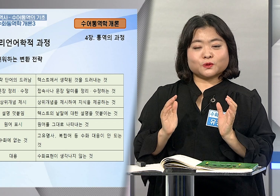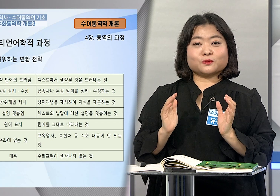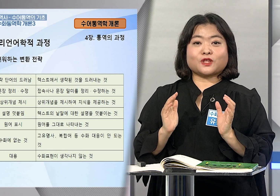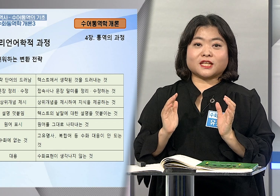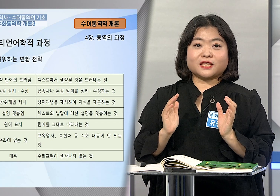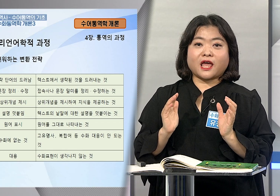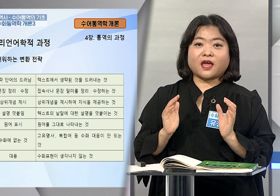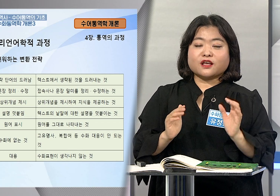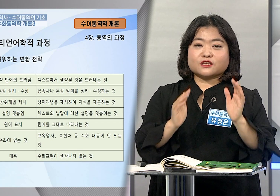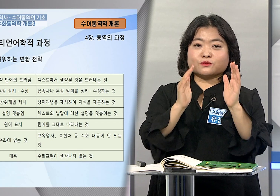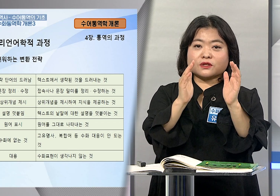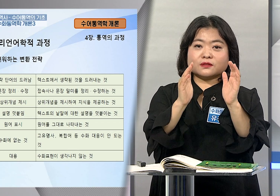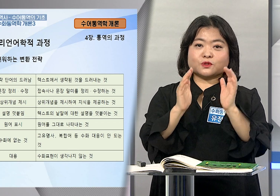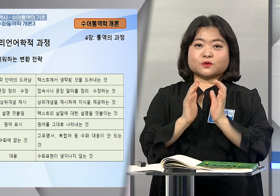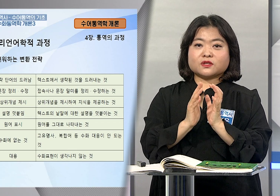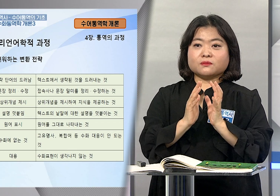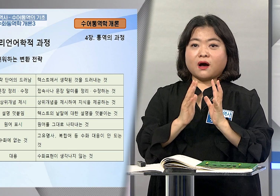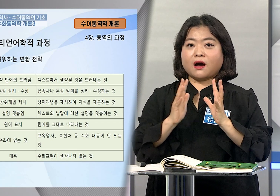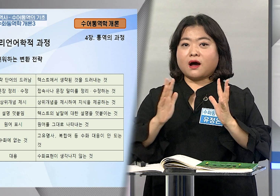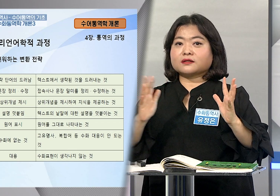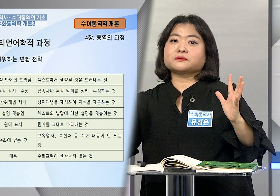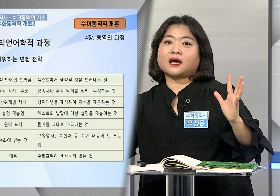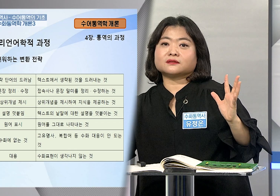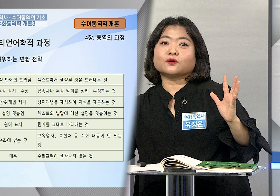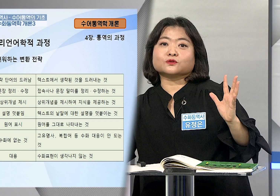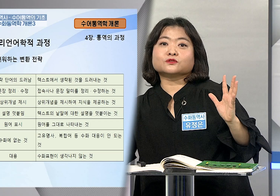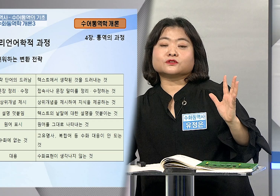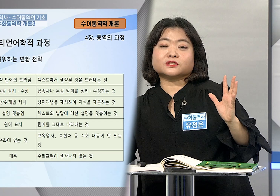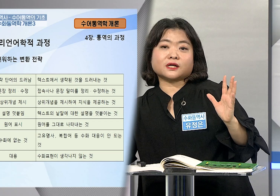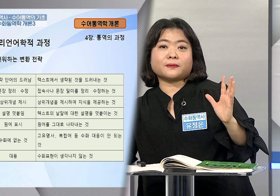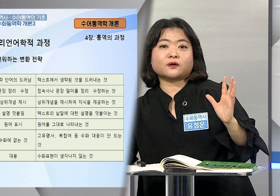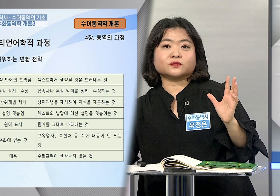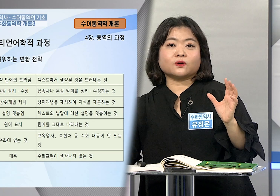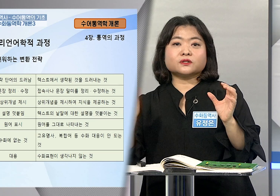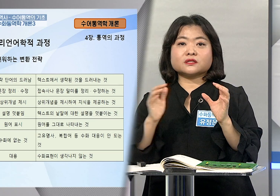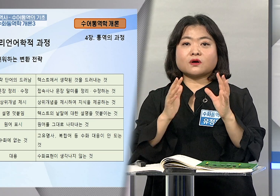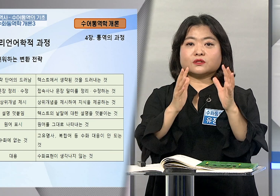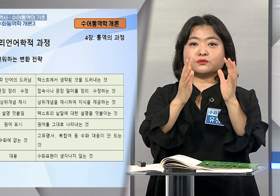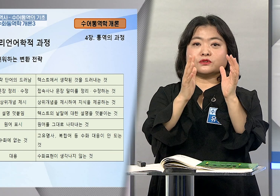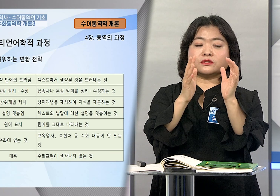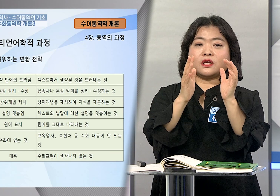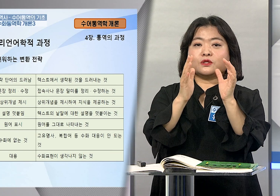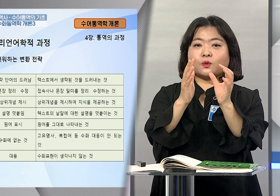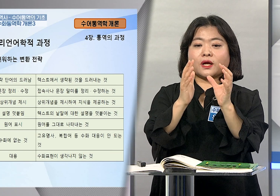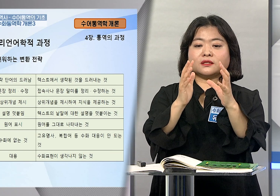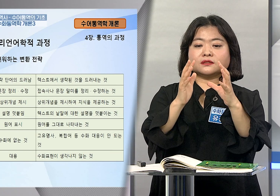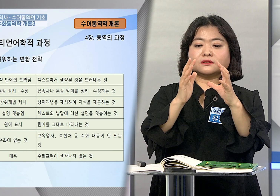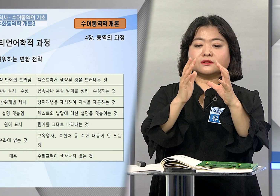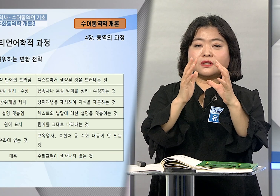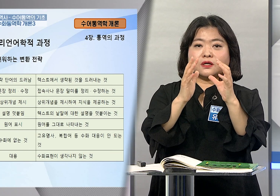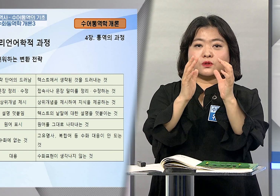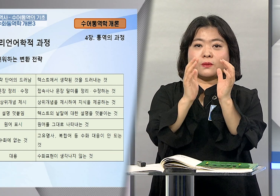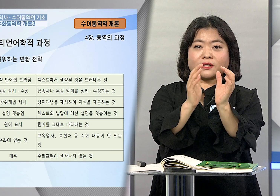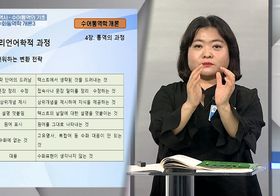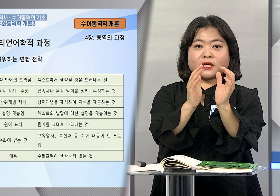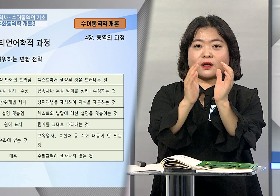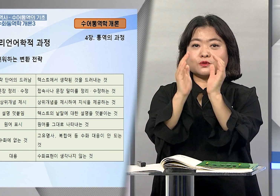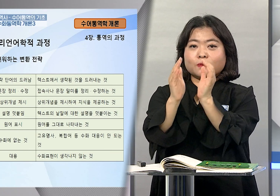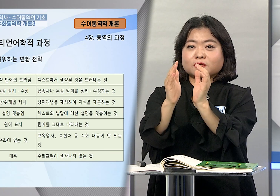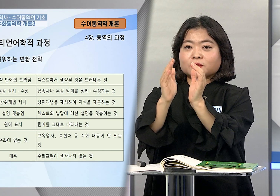정도면 되는데 이분의 음성통이 이만큼 간 경우를 제가 봤거든요. 그래서 농아이는 요만큼 얘기하고 요만큼